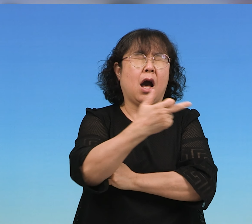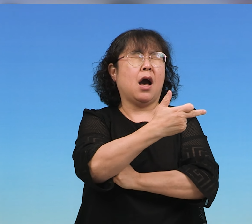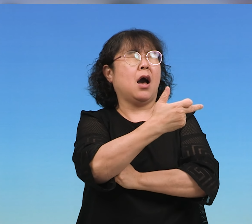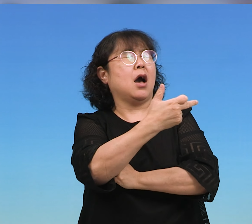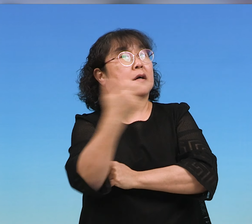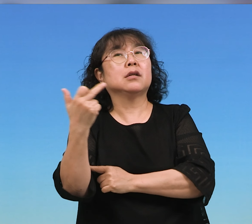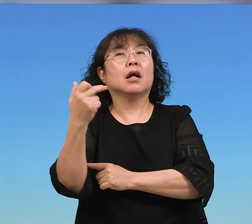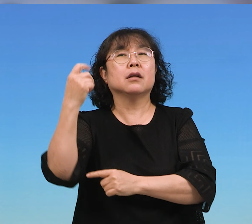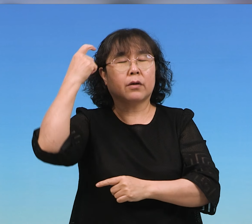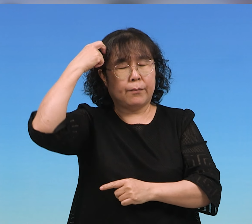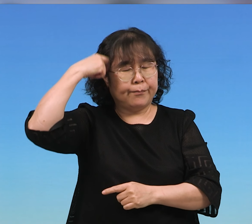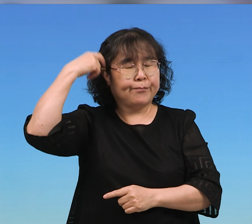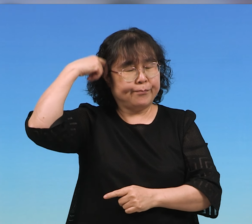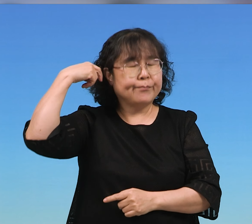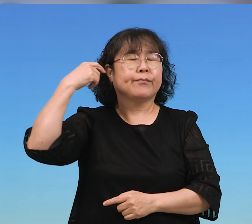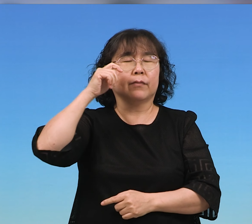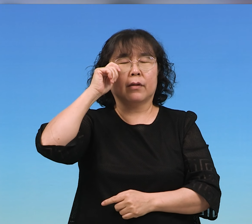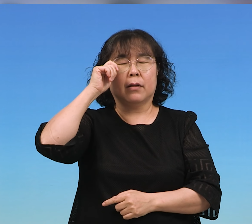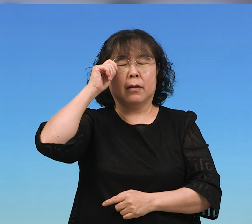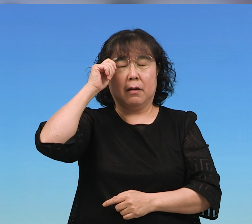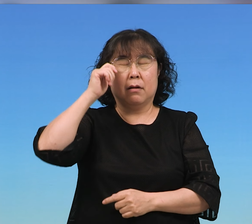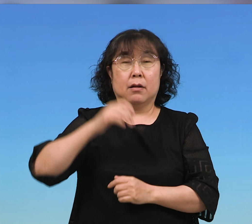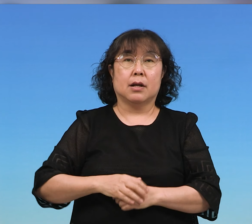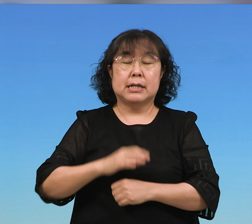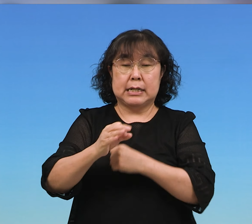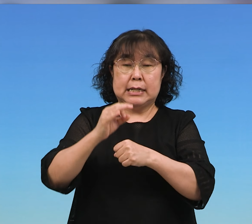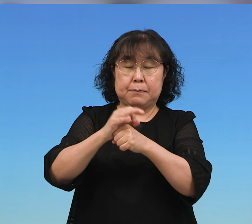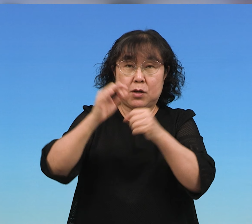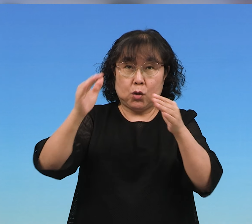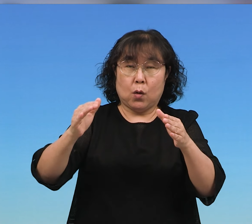이게 너무나 놀랍더라고요.